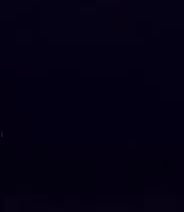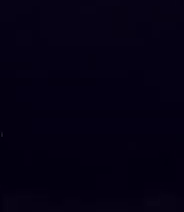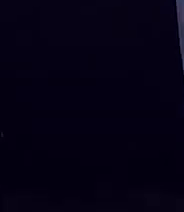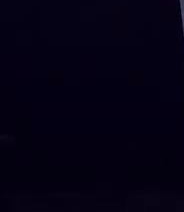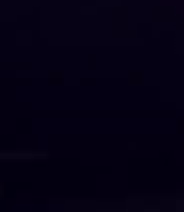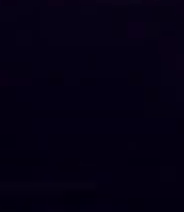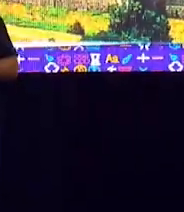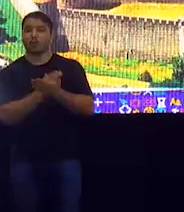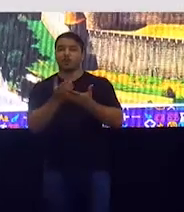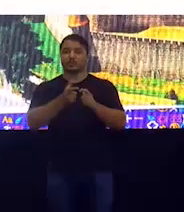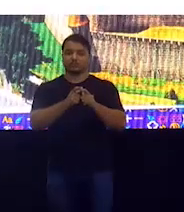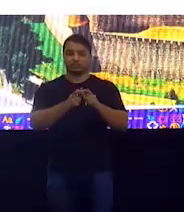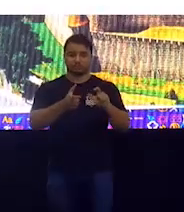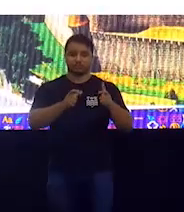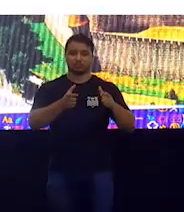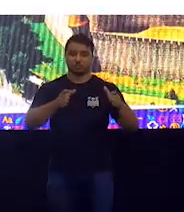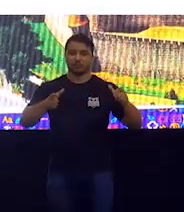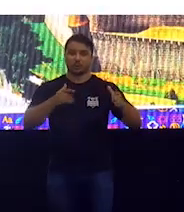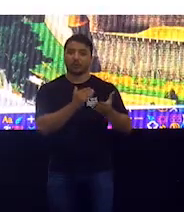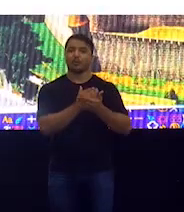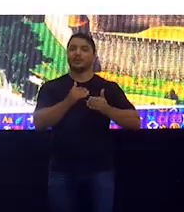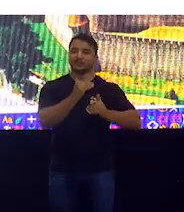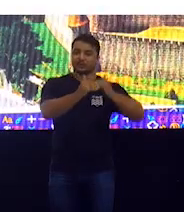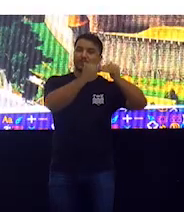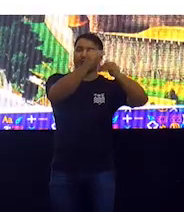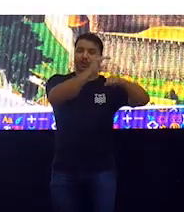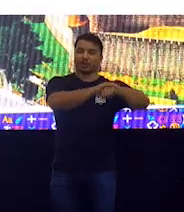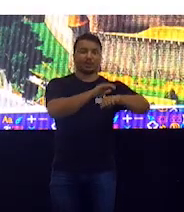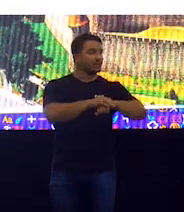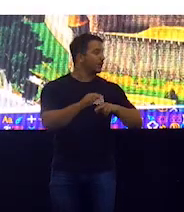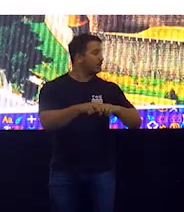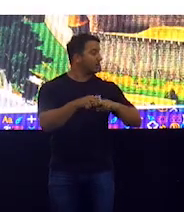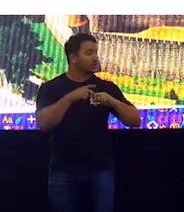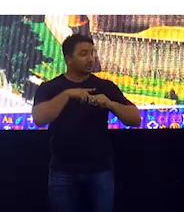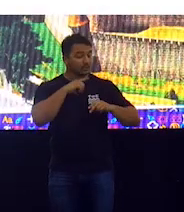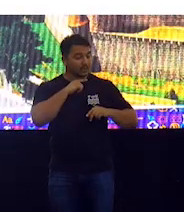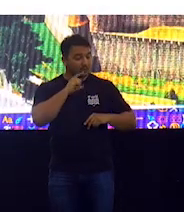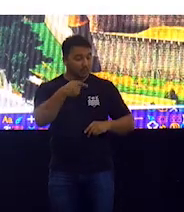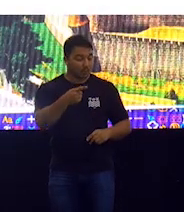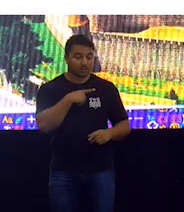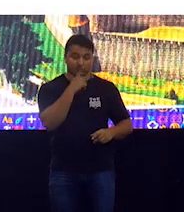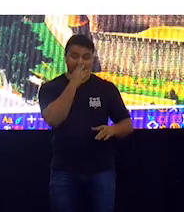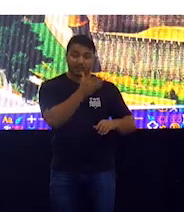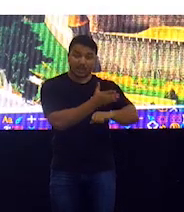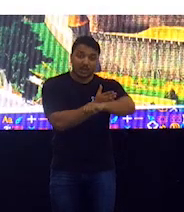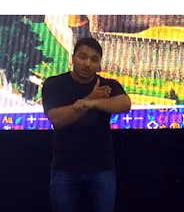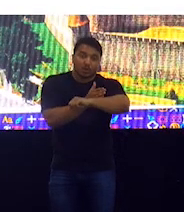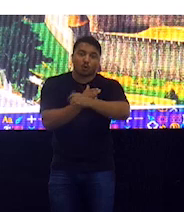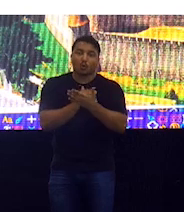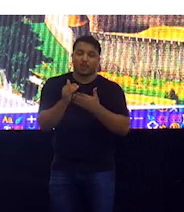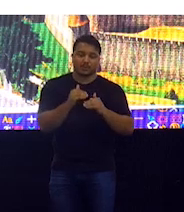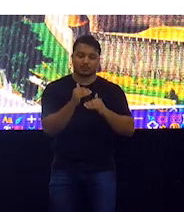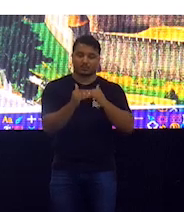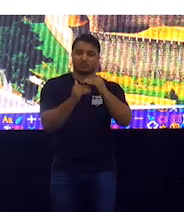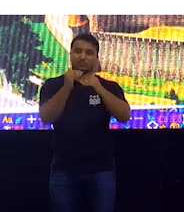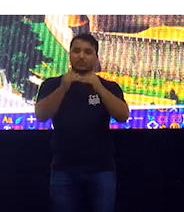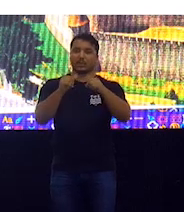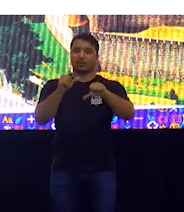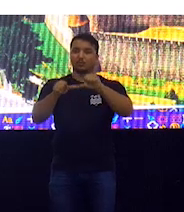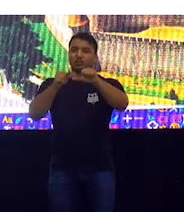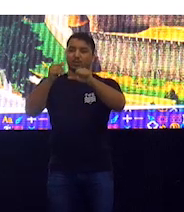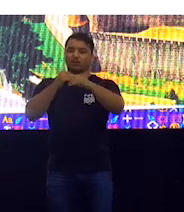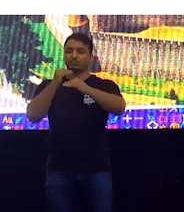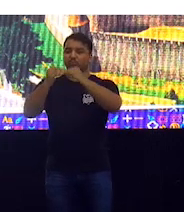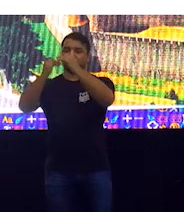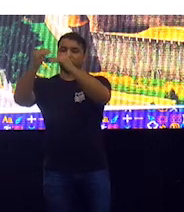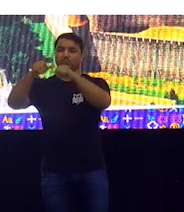a crescer e vai começar a se desenvolver. E aí a Idade Média vai começar a se modificar. O que é que eu